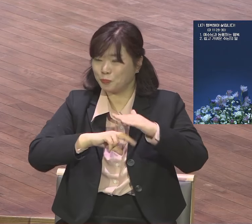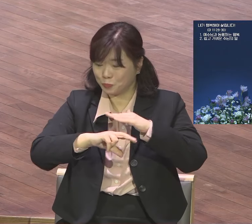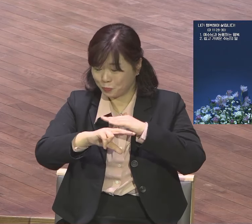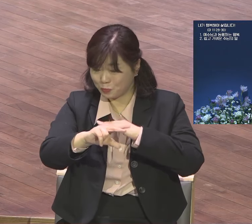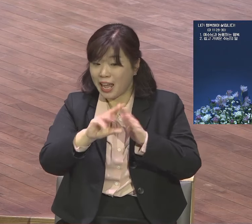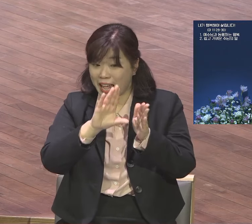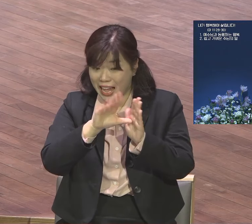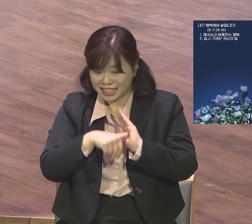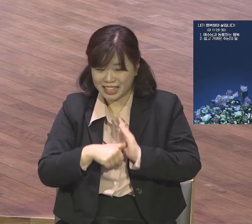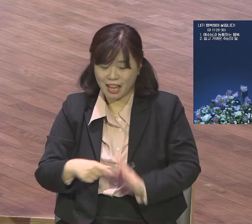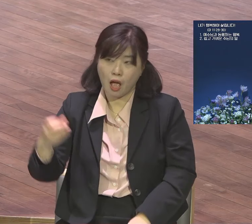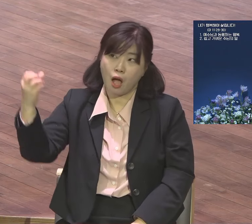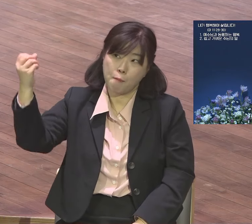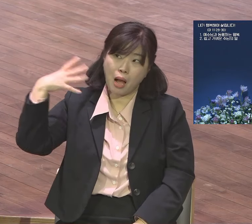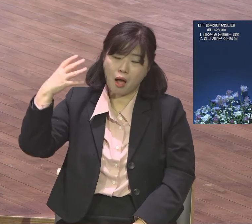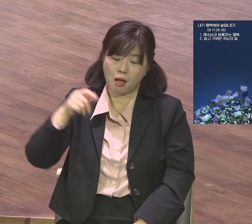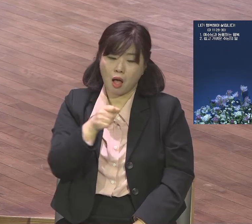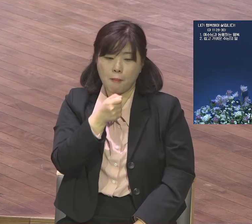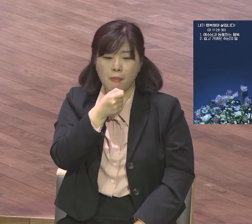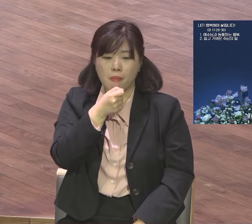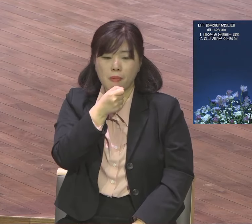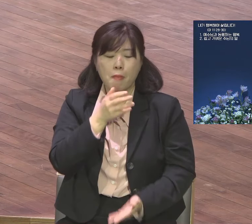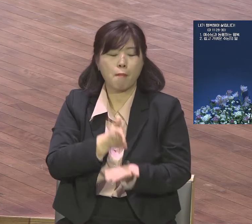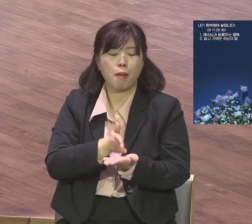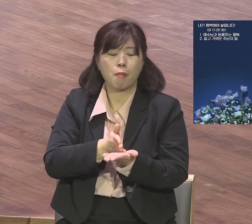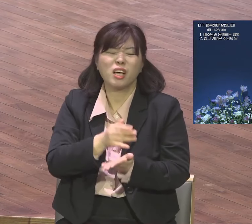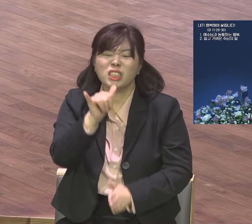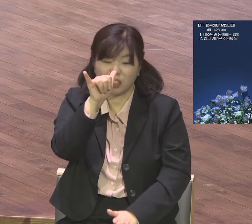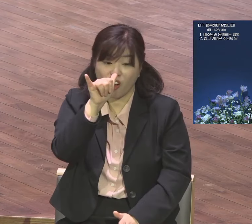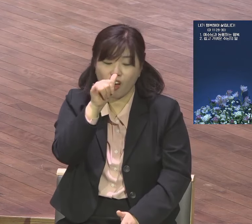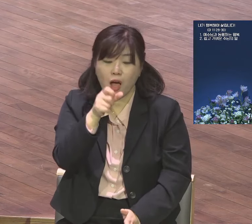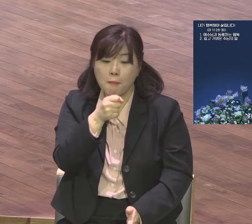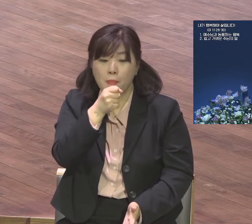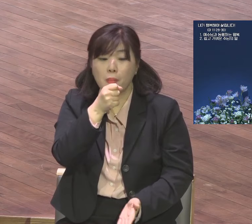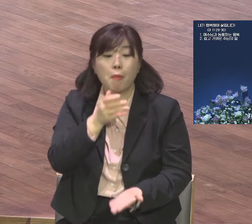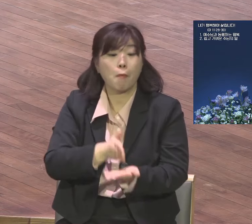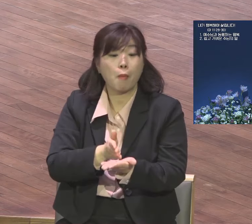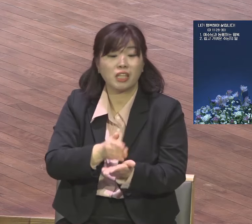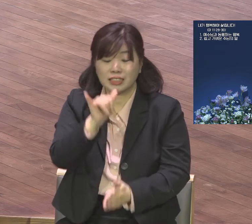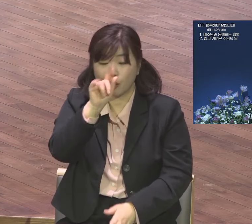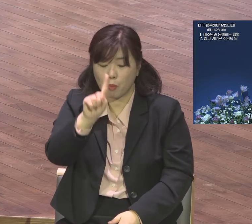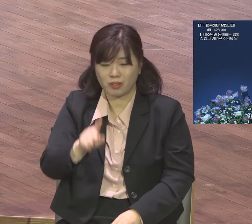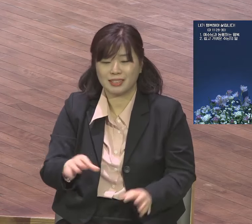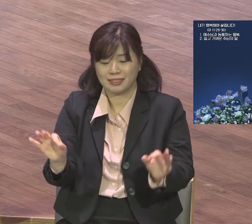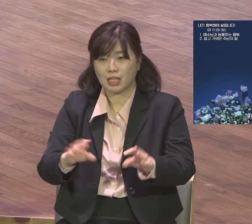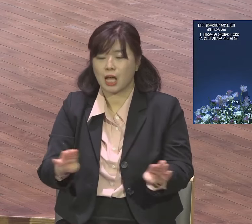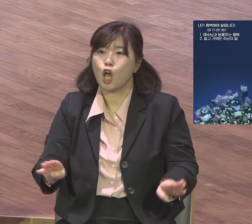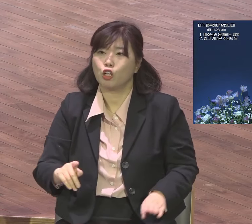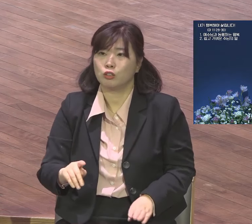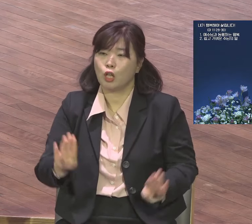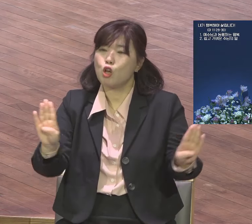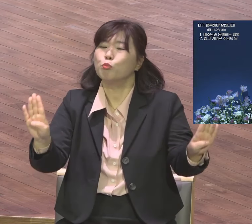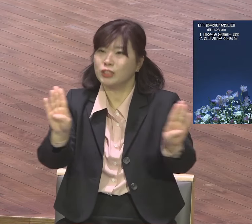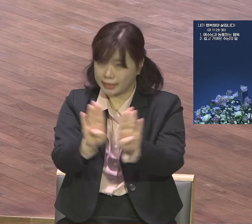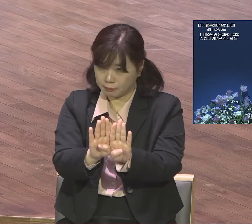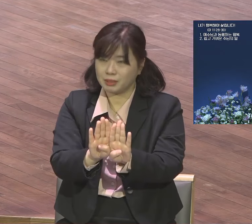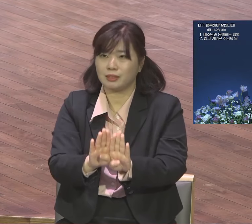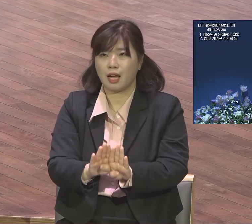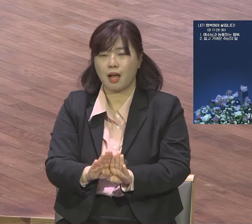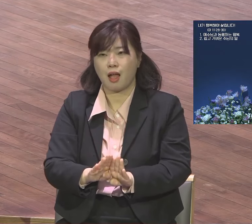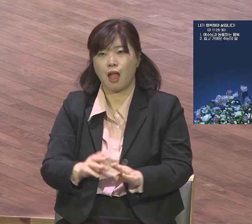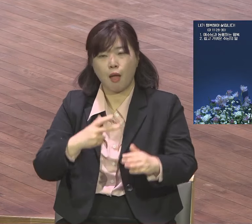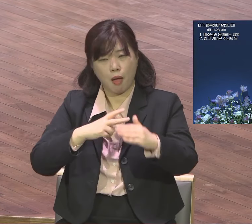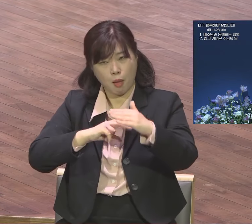그렇게 말을 길게 하지 않습니다. 아주 짧게 합니다. 출입문 닫습니다. 뭐 열차 출발하겠습니다. 좀